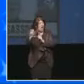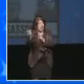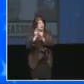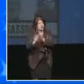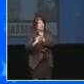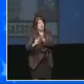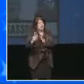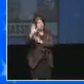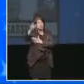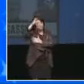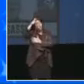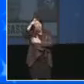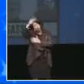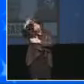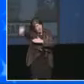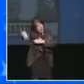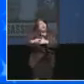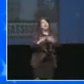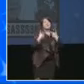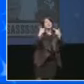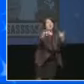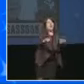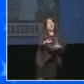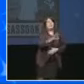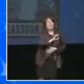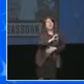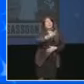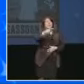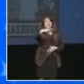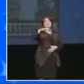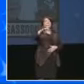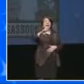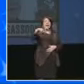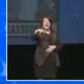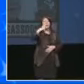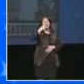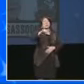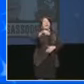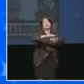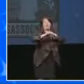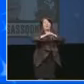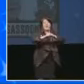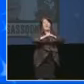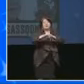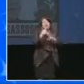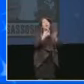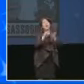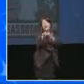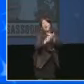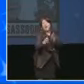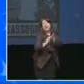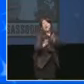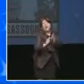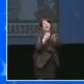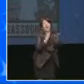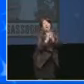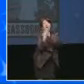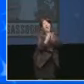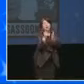vincitrice del premio PEN per la pace ha osservato quello che è successo negli ultimi anni nel suo paese in Turchia ha scritto un libro